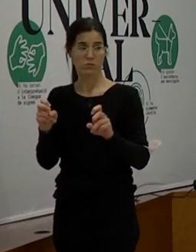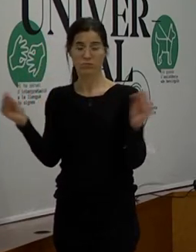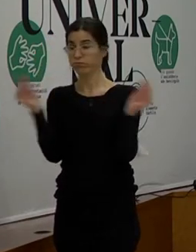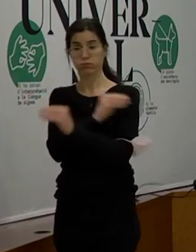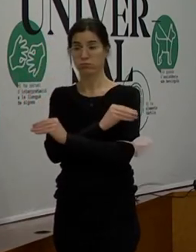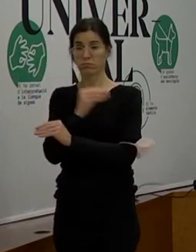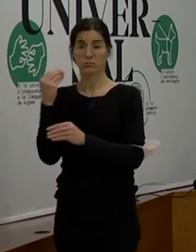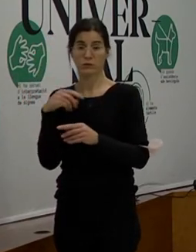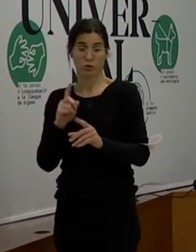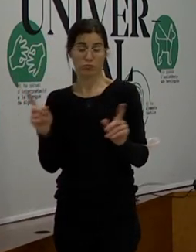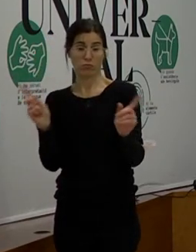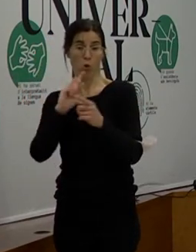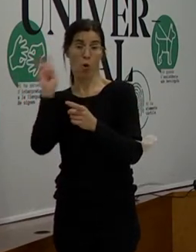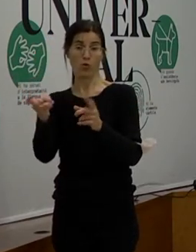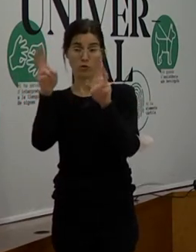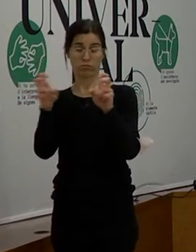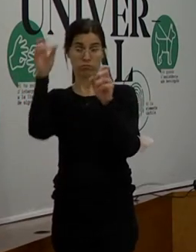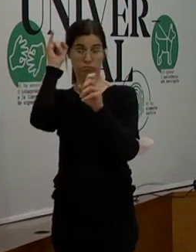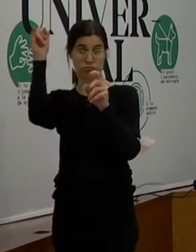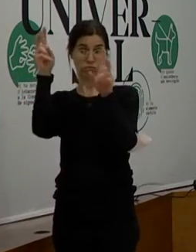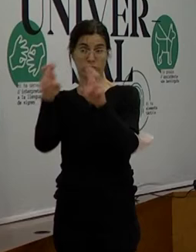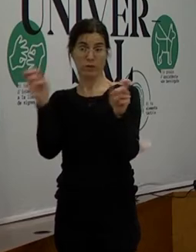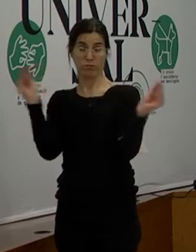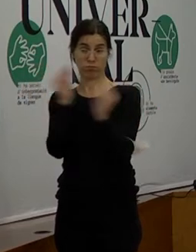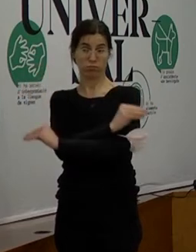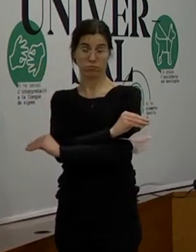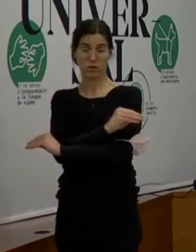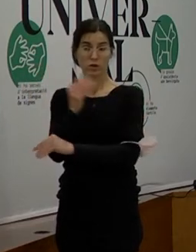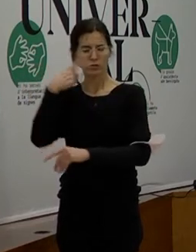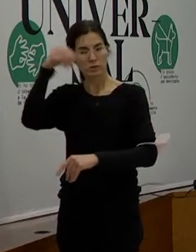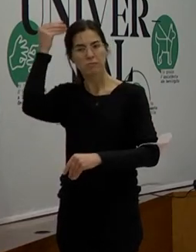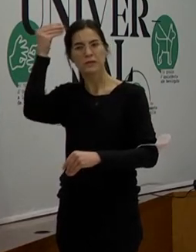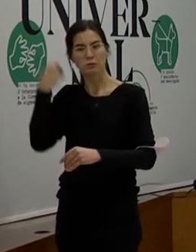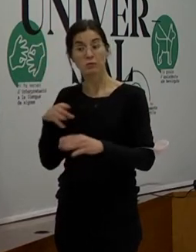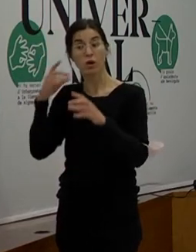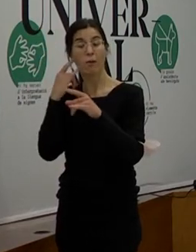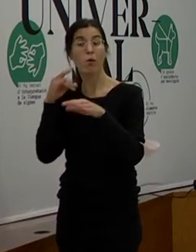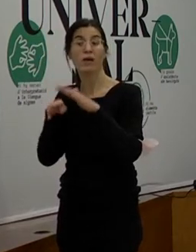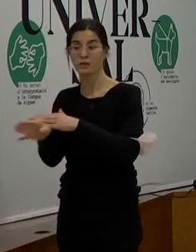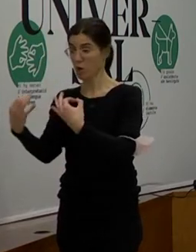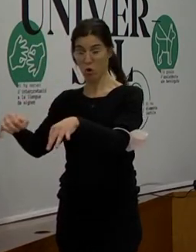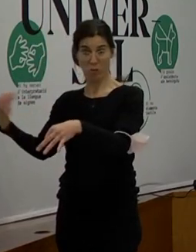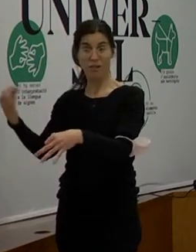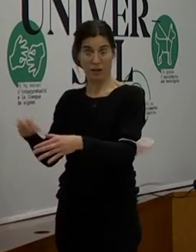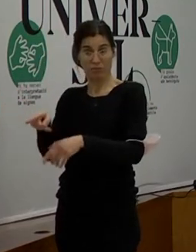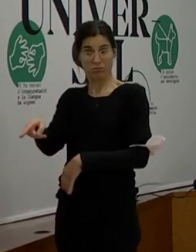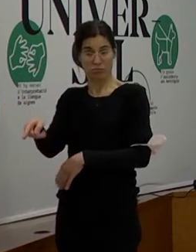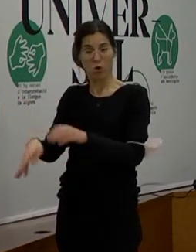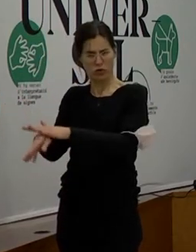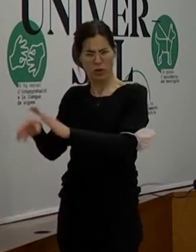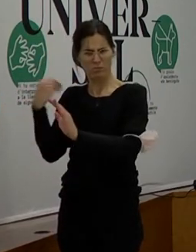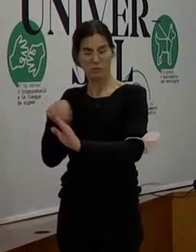veure. Evidentment, nosaltres pensem que els banys accessibles tenen que estar, però a part, en segons